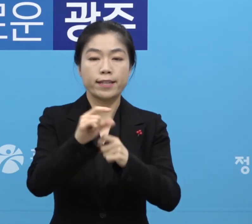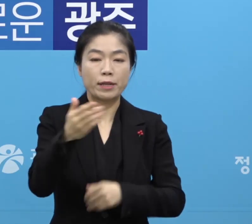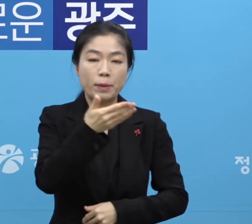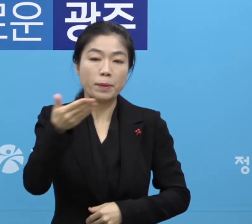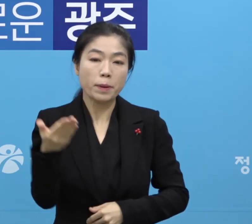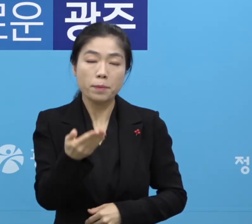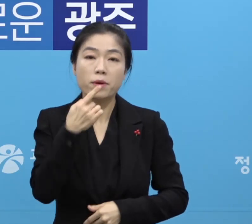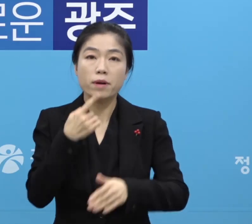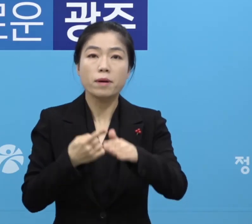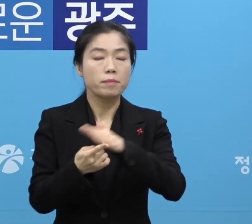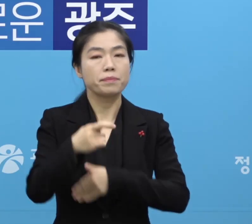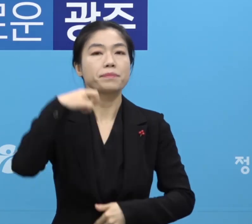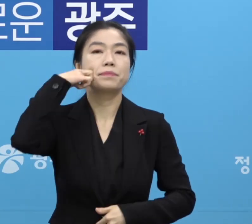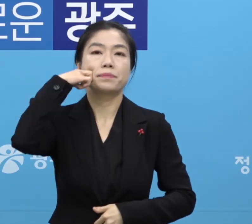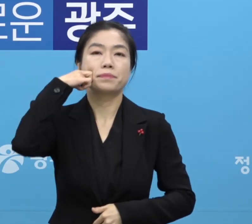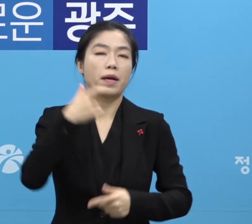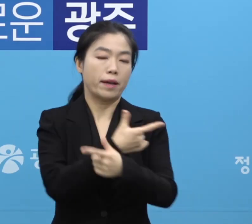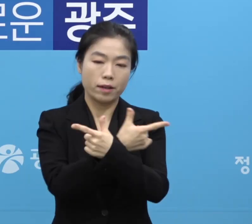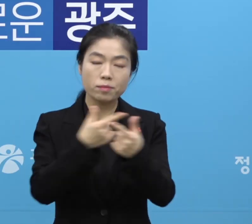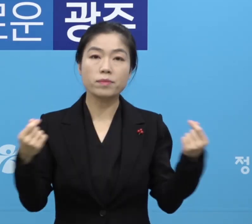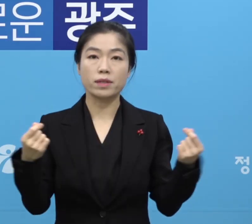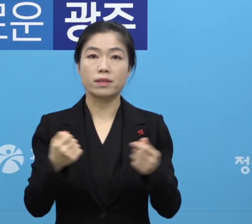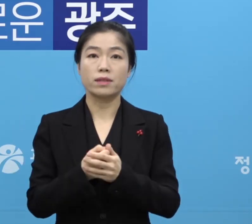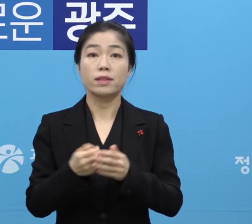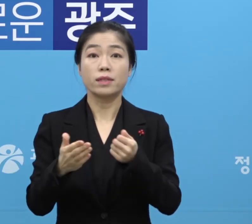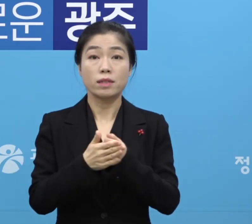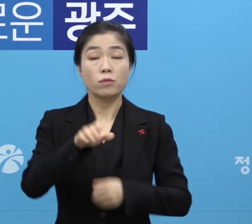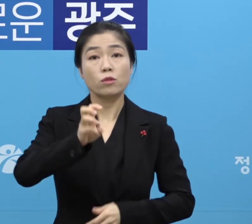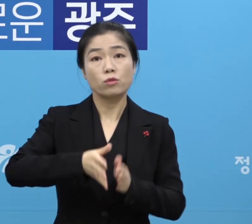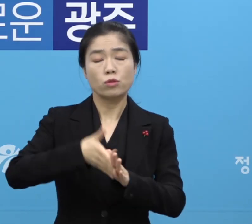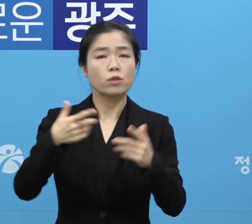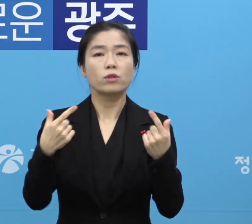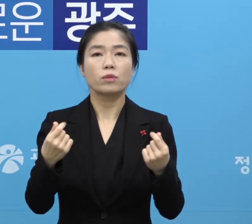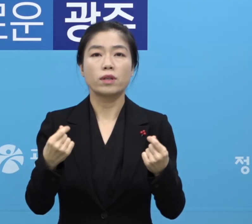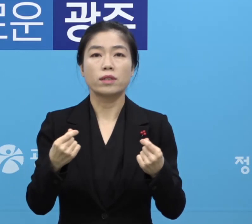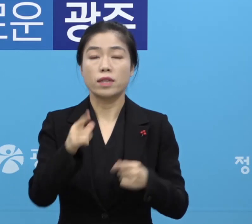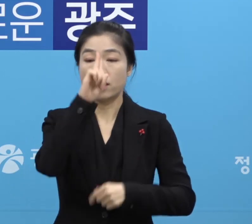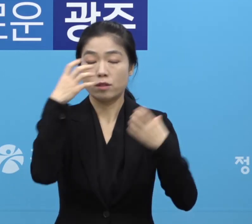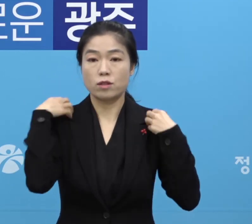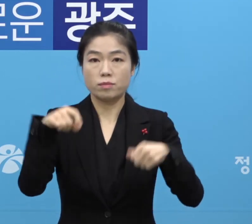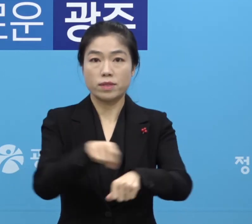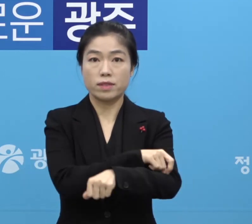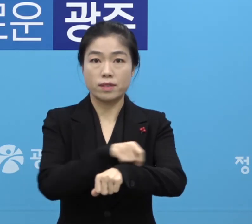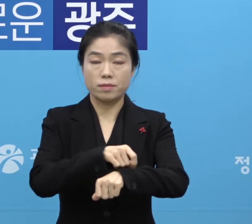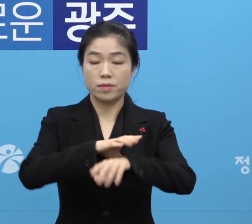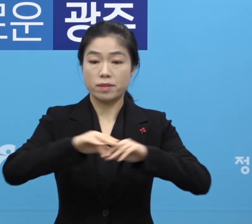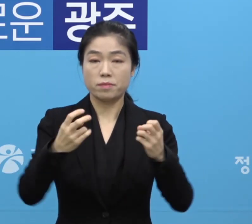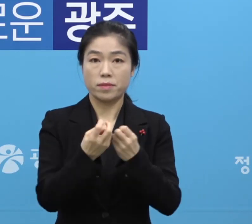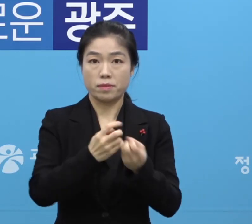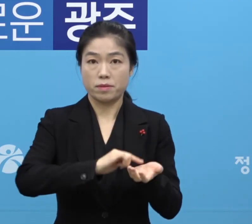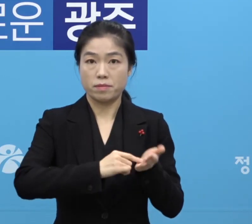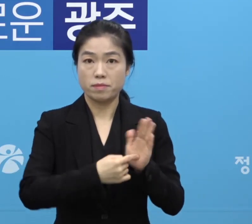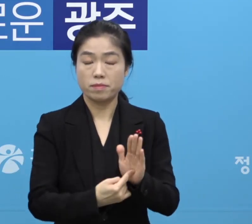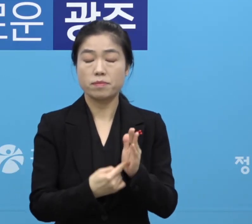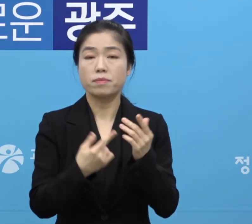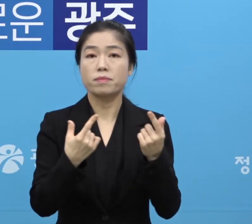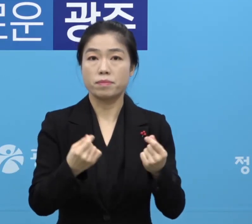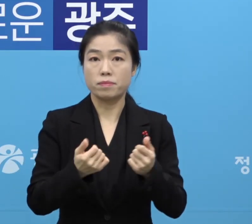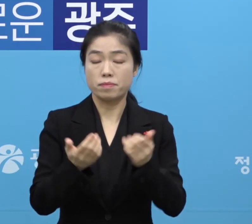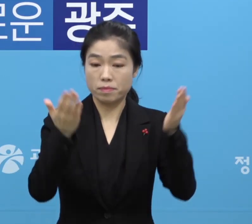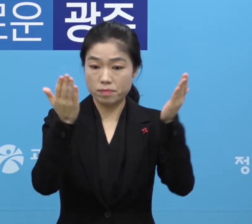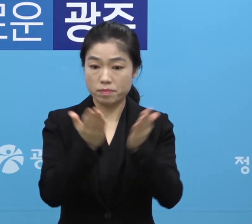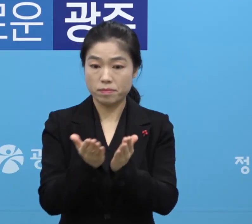조치를 시행할 수 없습니다. 이에 따라 우리 시도 정부 특별 대책에 맞춰 다음과 같이